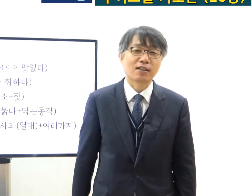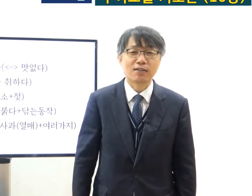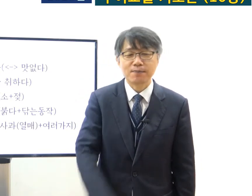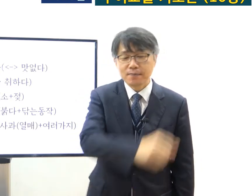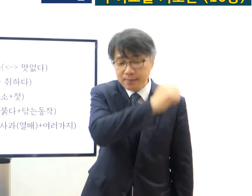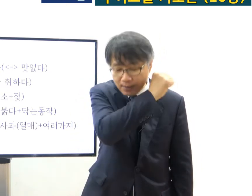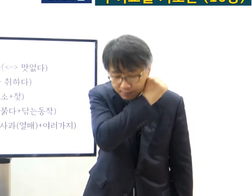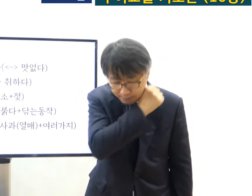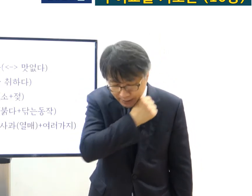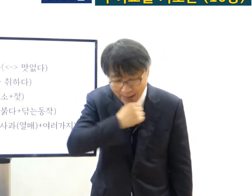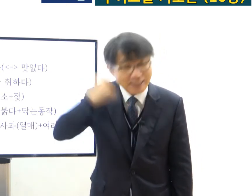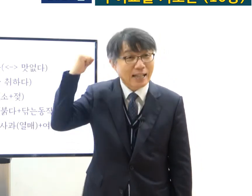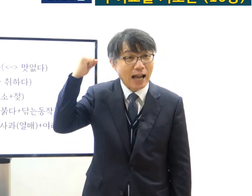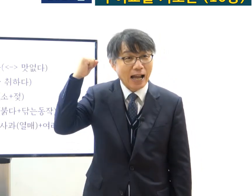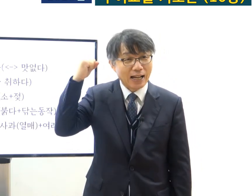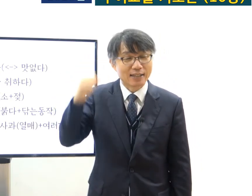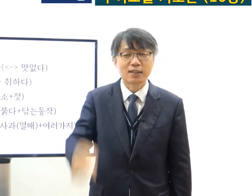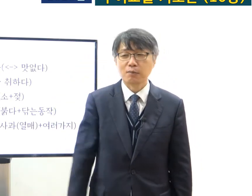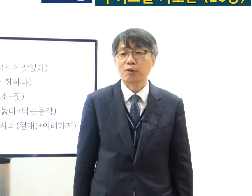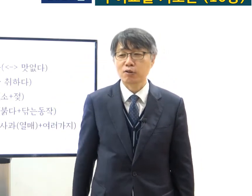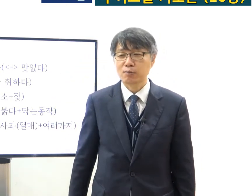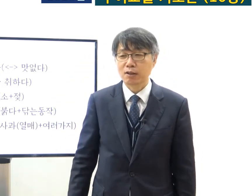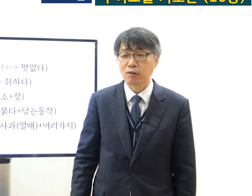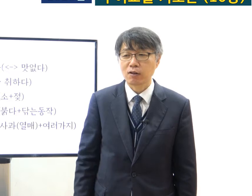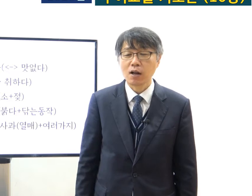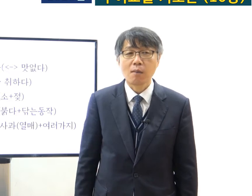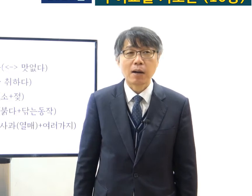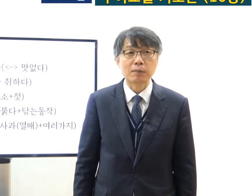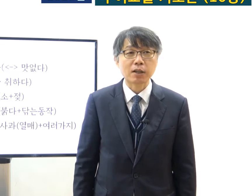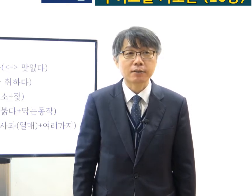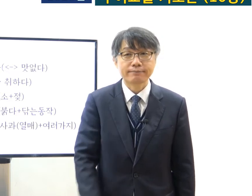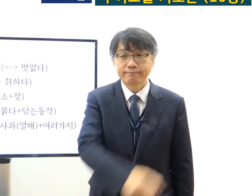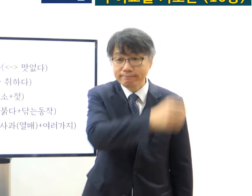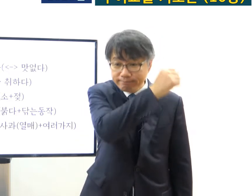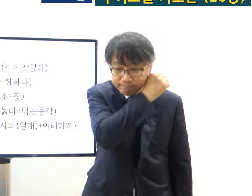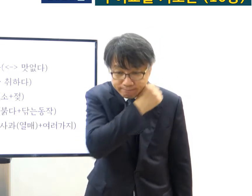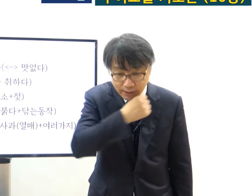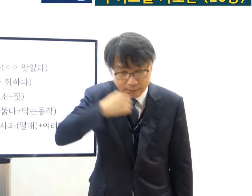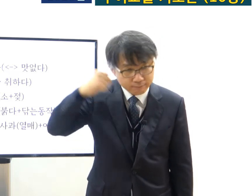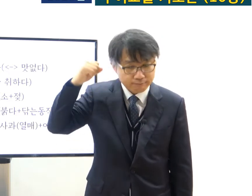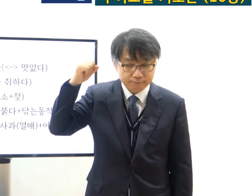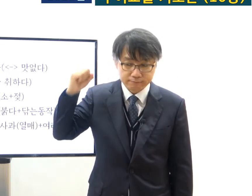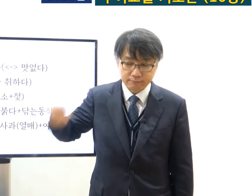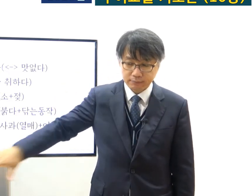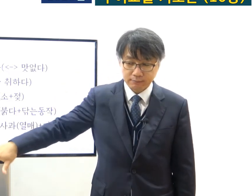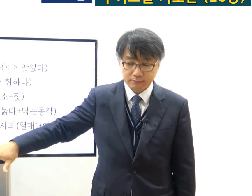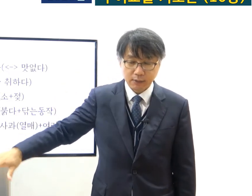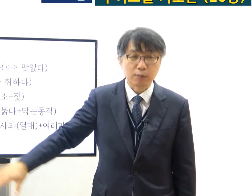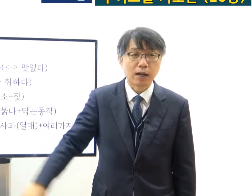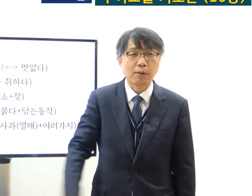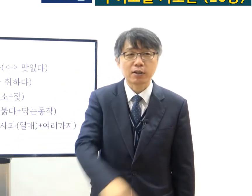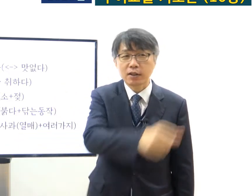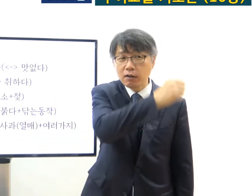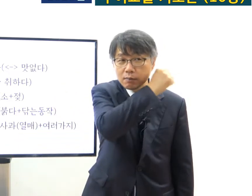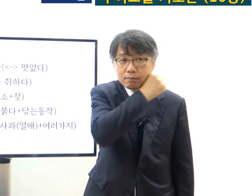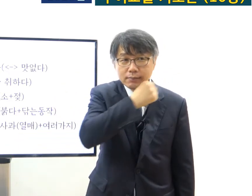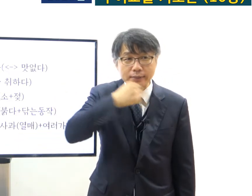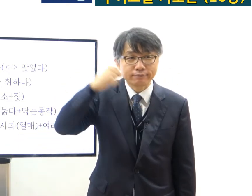없잖아요. 맛있다. 이렇게 표현해 주시면 되고요. 맛없다는, 맛 없다. 버리는 거요.